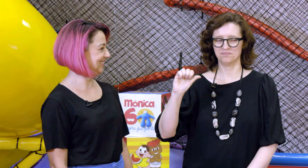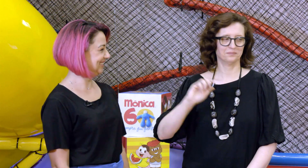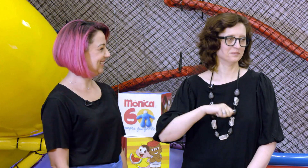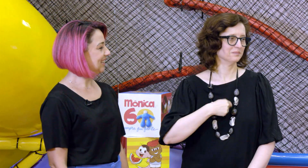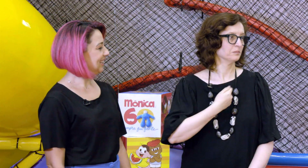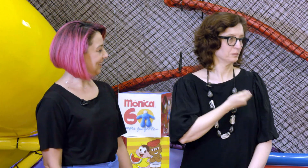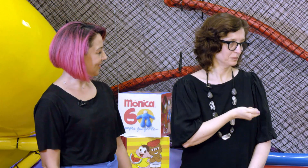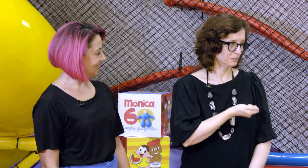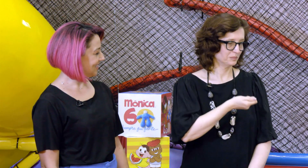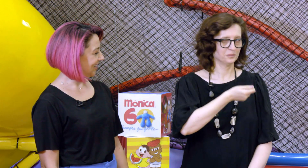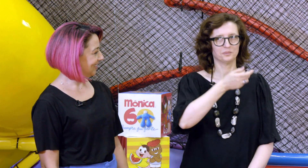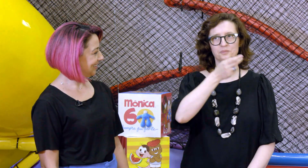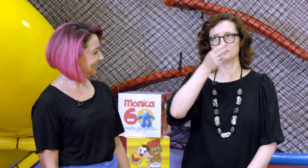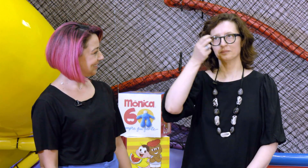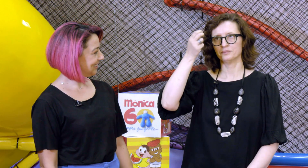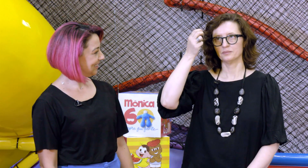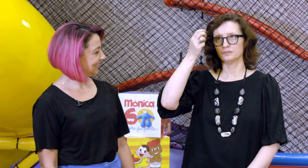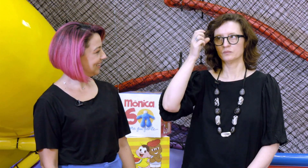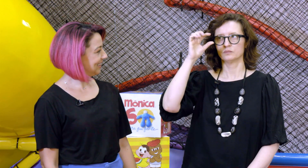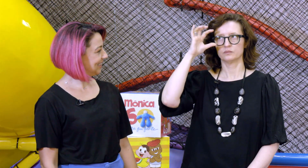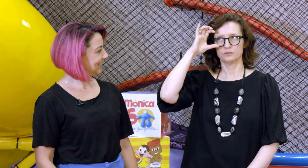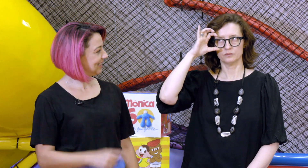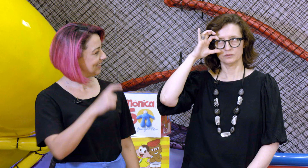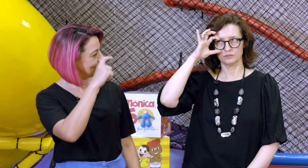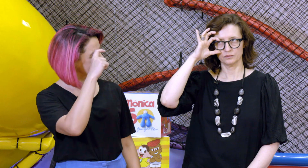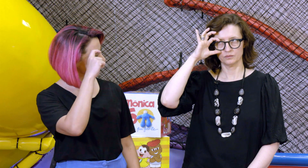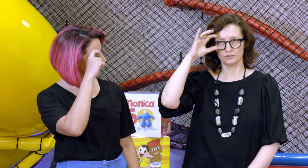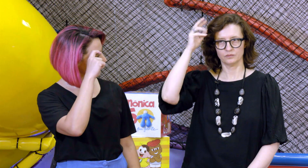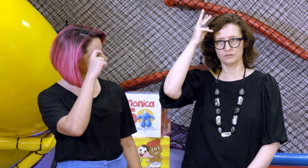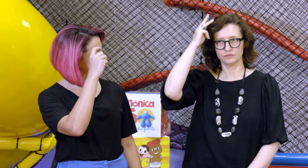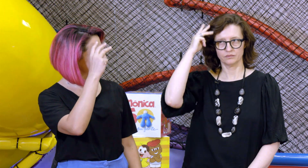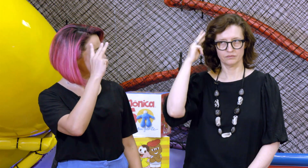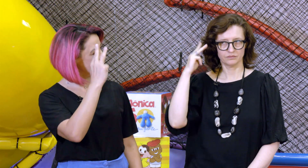Larissa. E o teu sinal, Larissa?